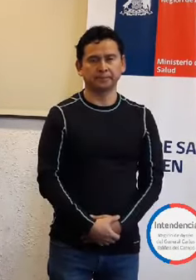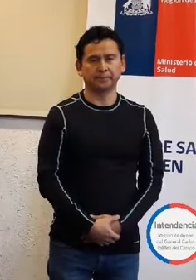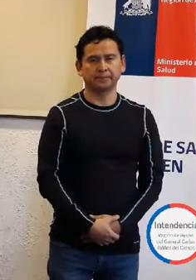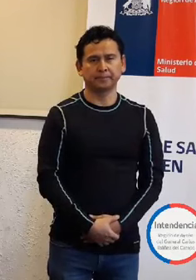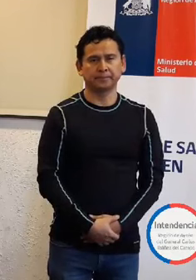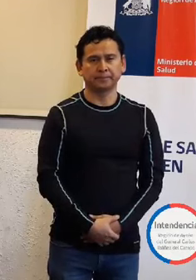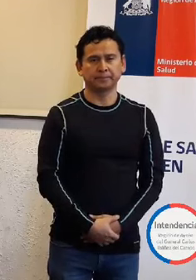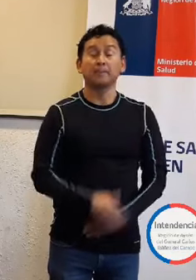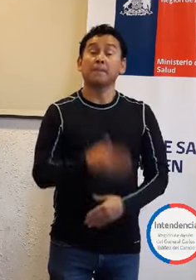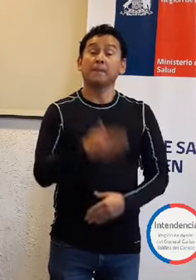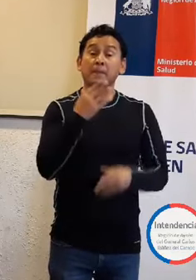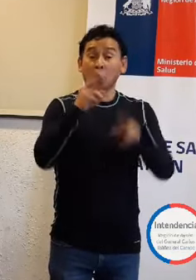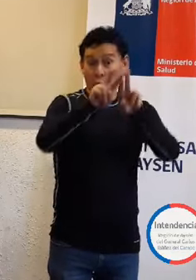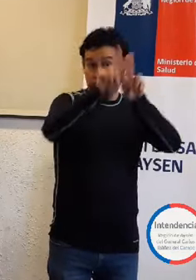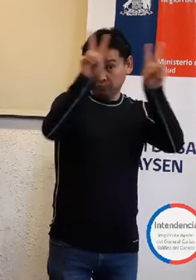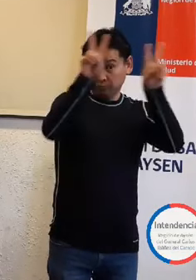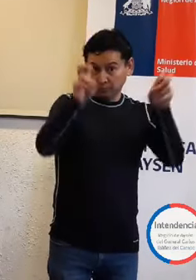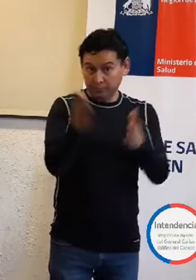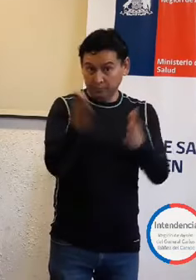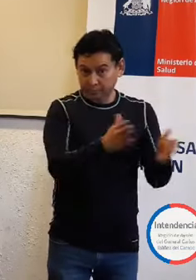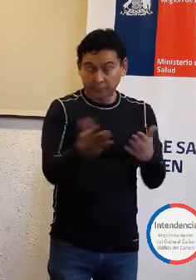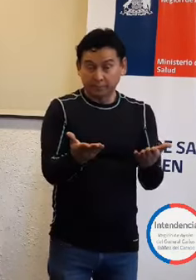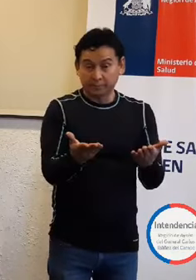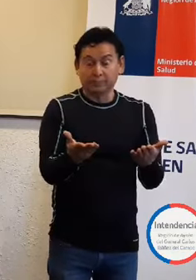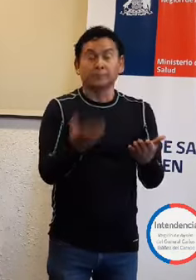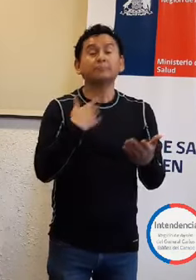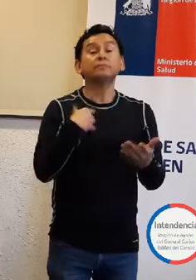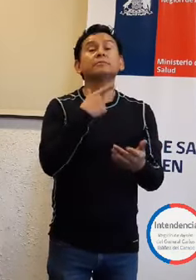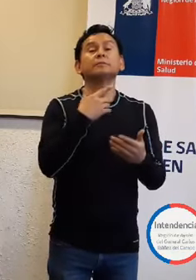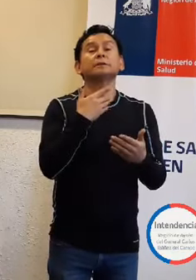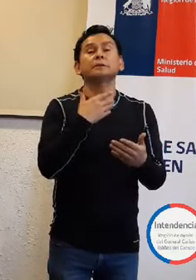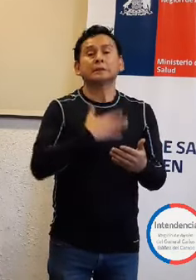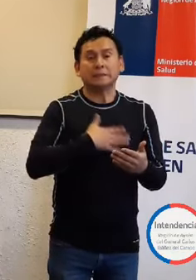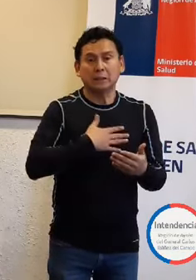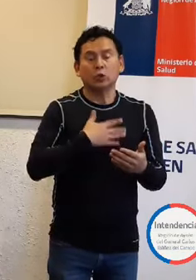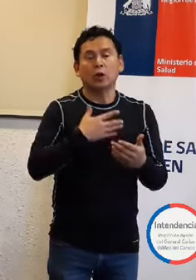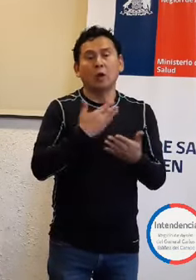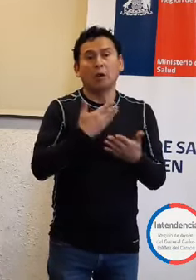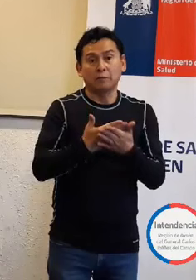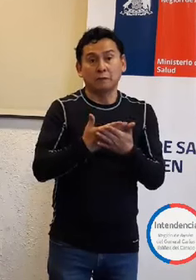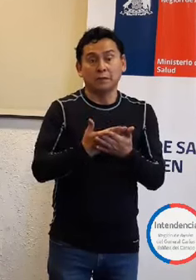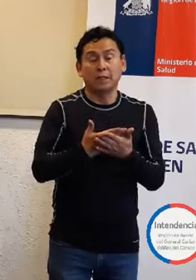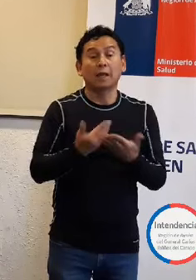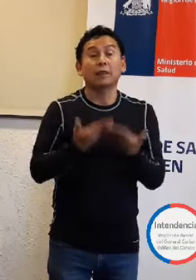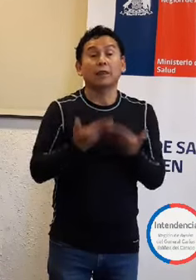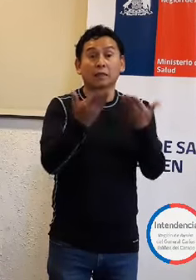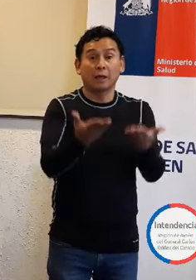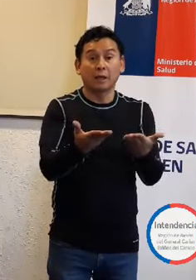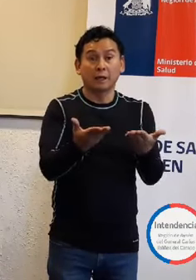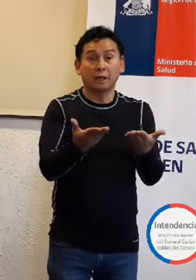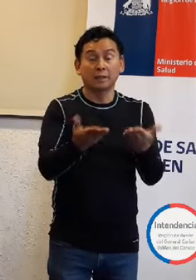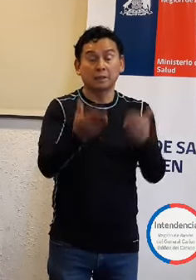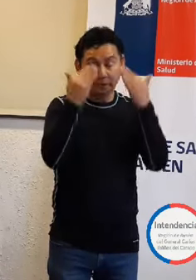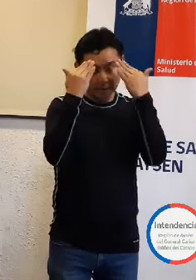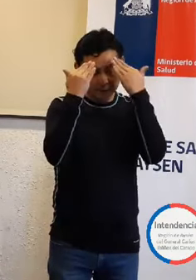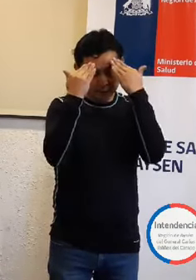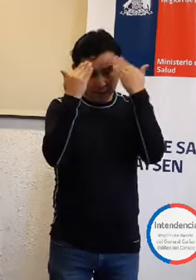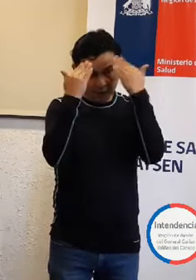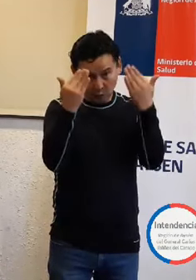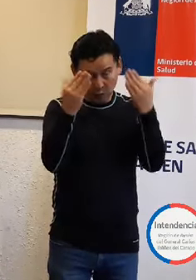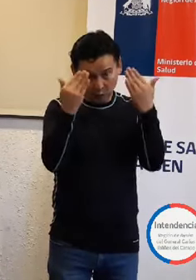Junto con ello y en otro punto, quiero aprovechar de enviar a través de esta plataforma mis saludos